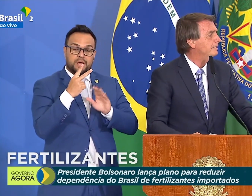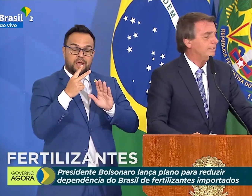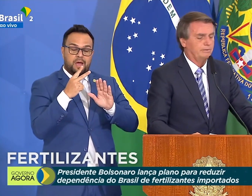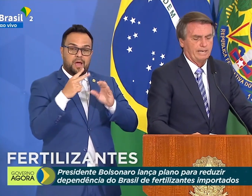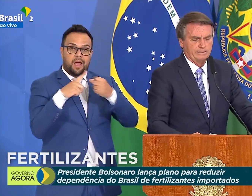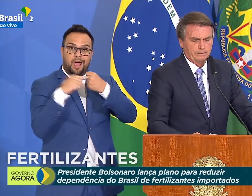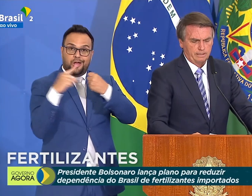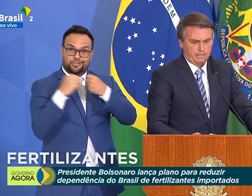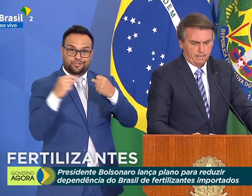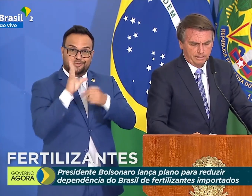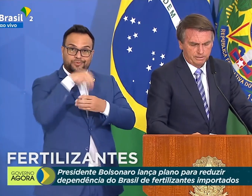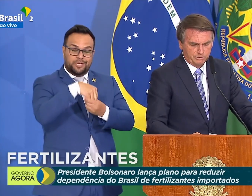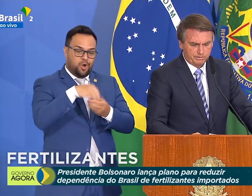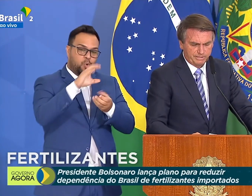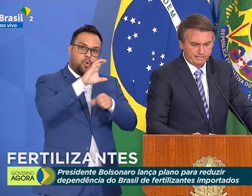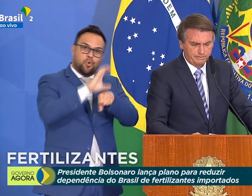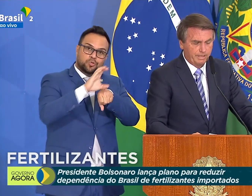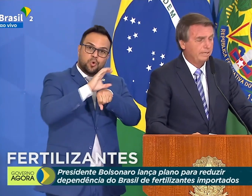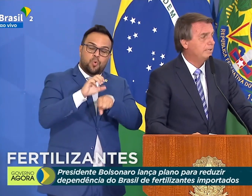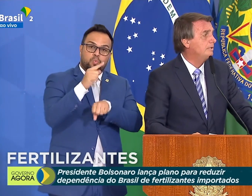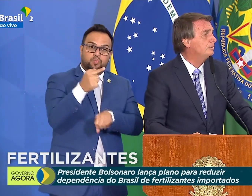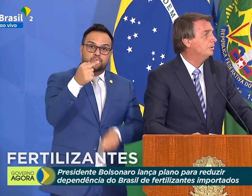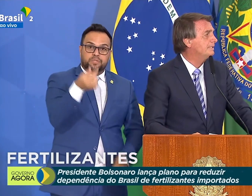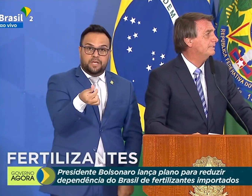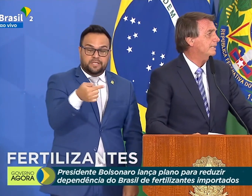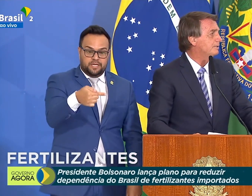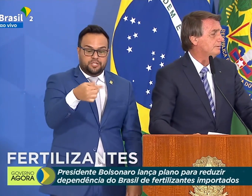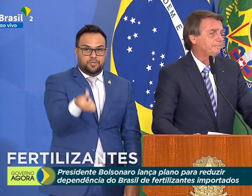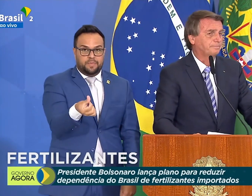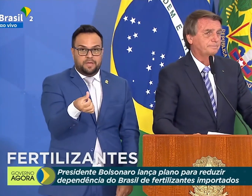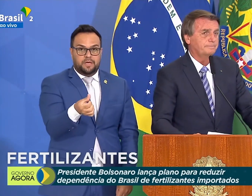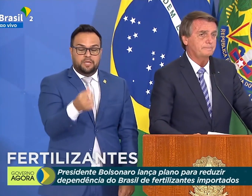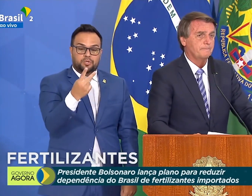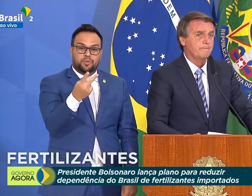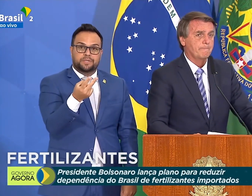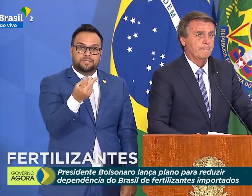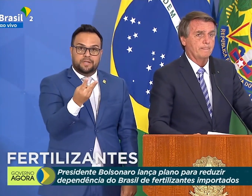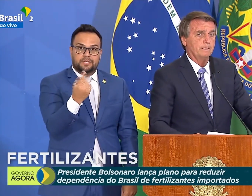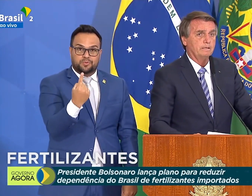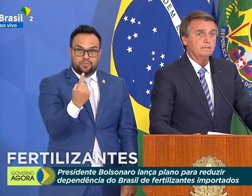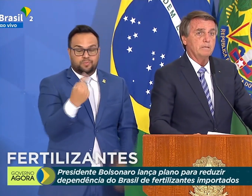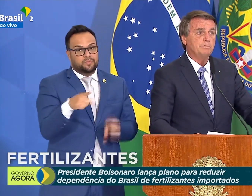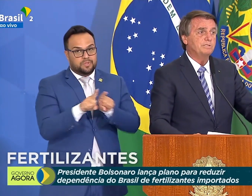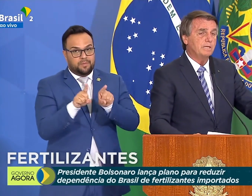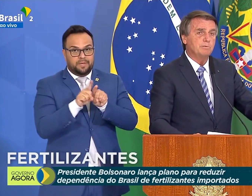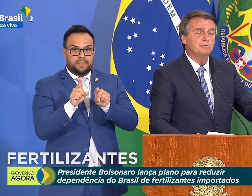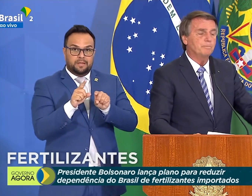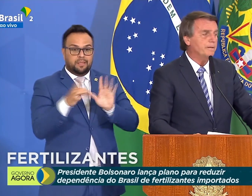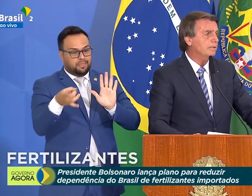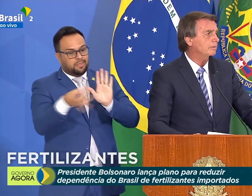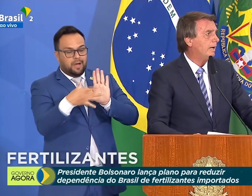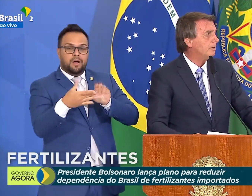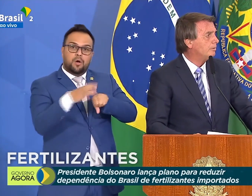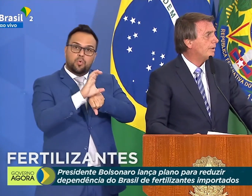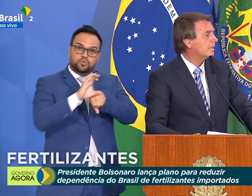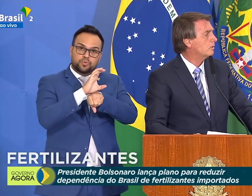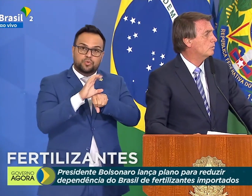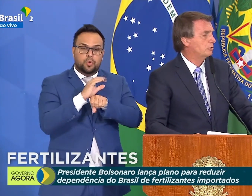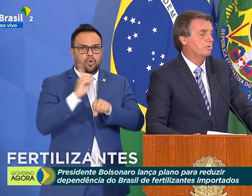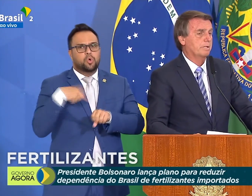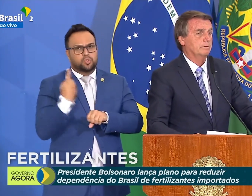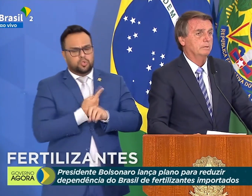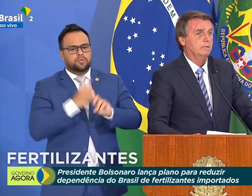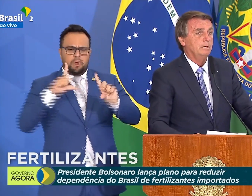está inventando nada. Artigos 176 e 231. Então, estamos cumprindo a